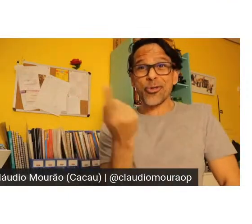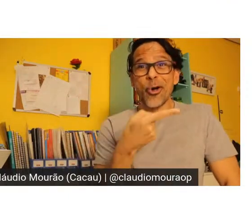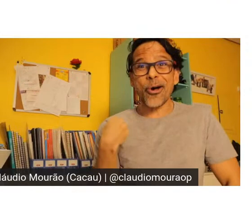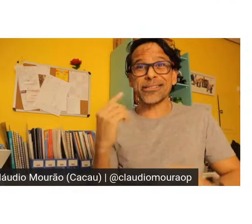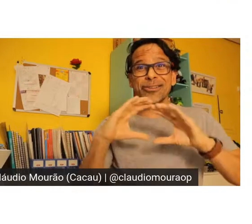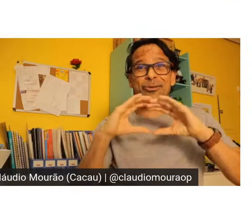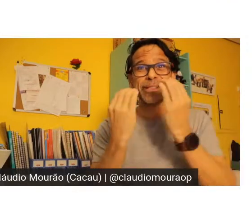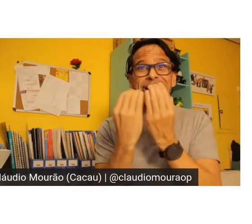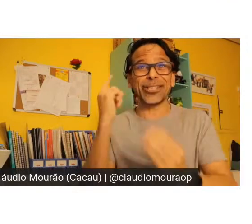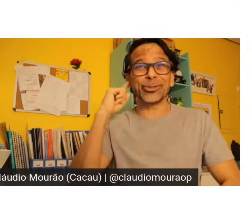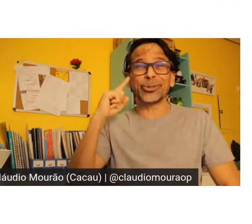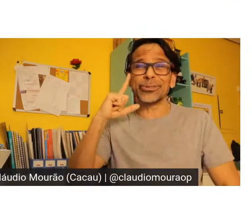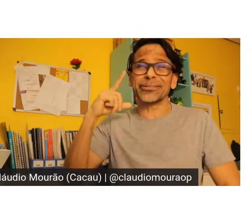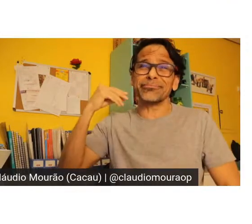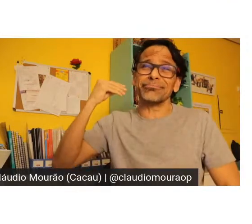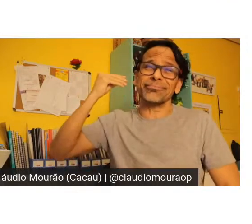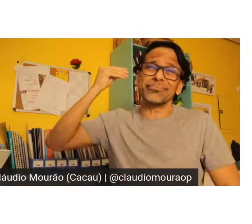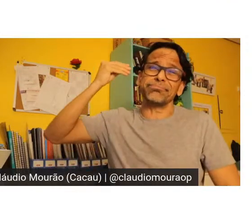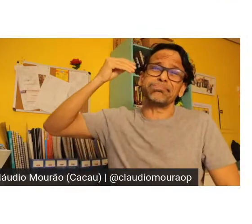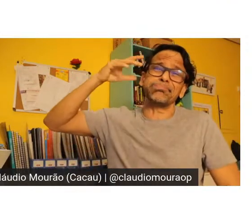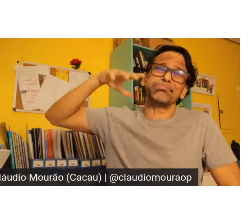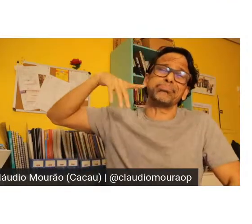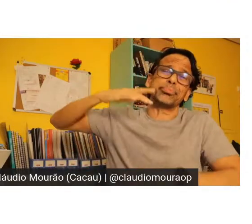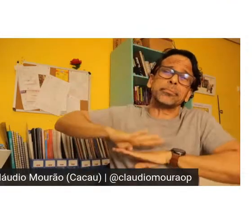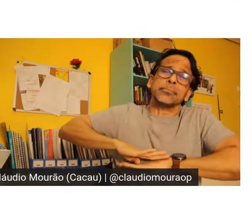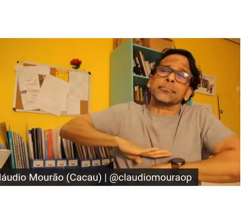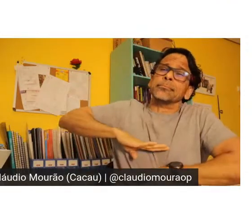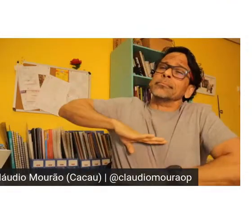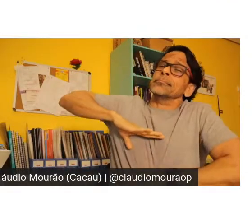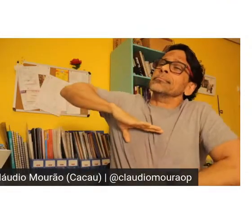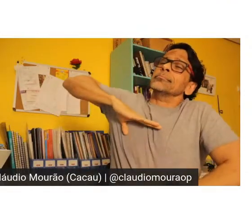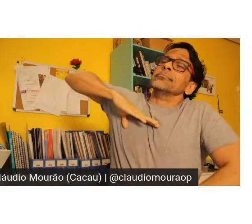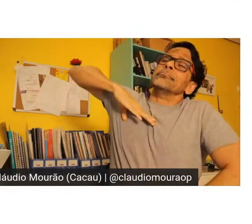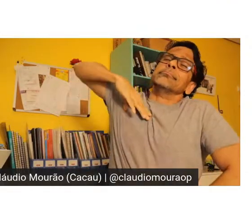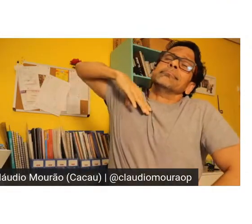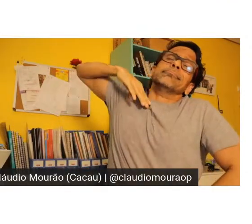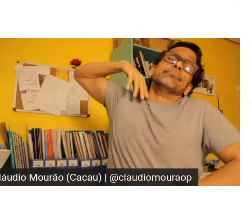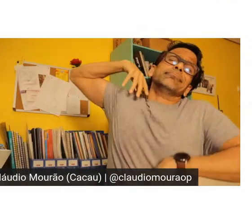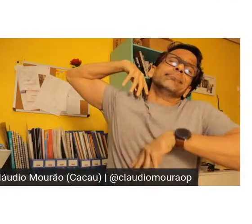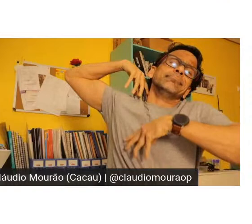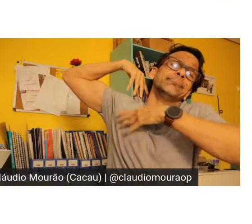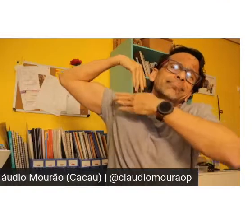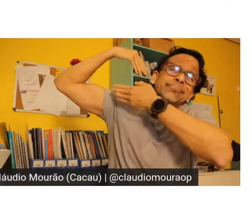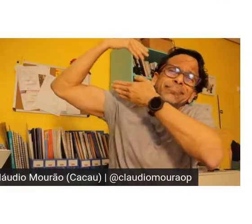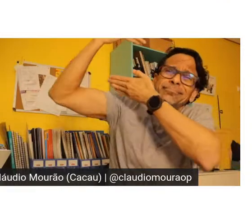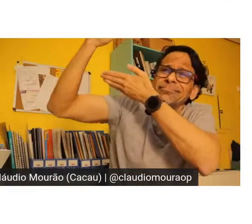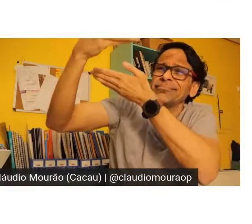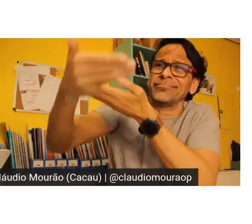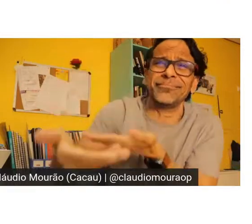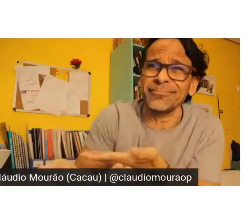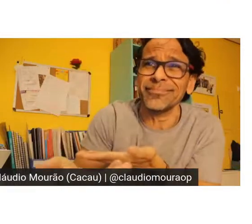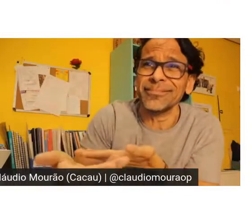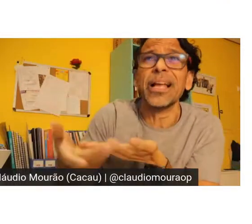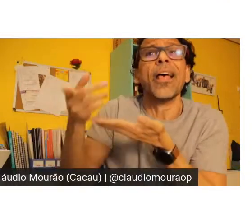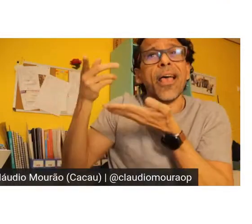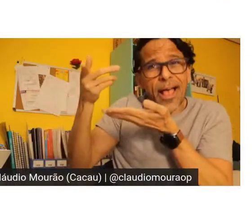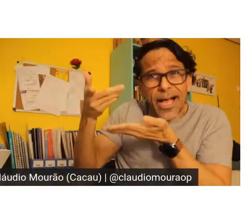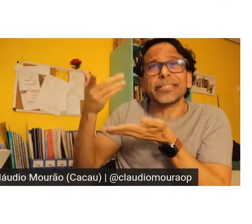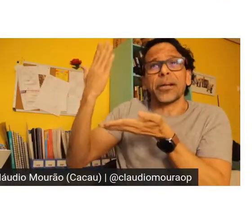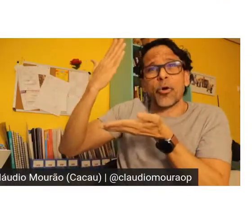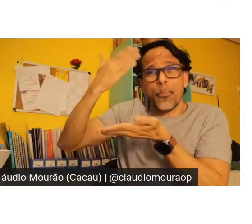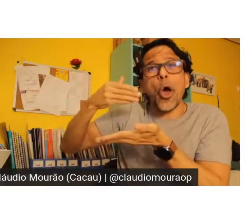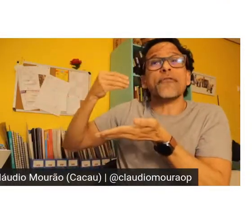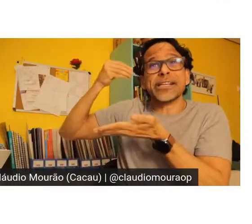Oi gente tocados pela essa experiências na mesma coisa ocorre com a comunidade surda É